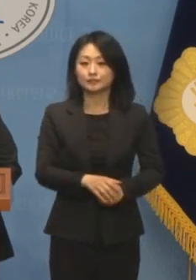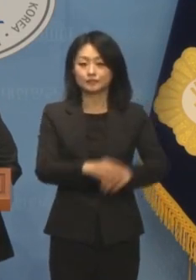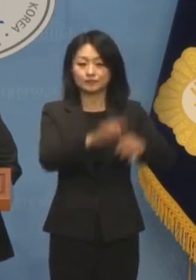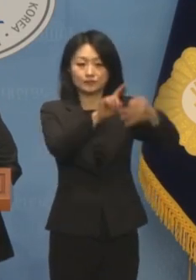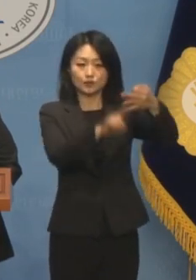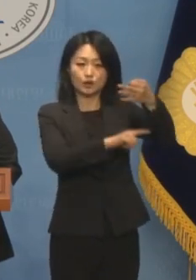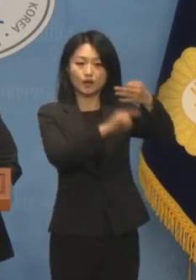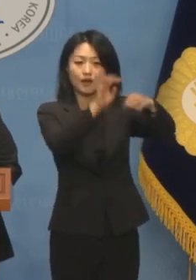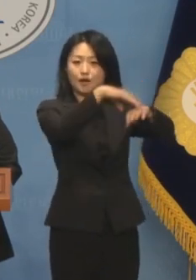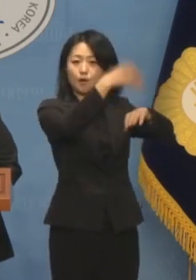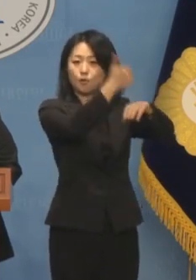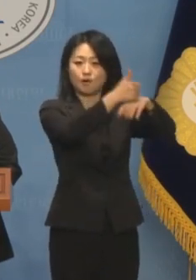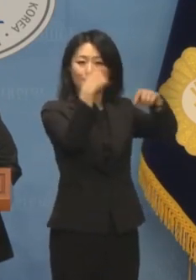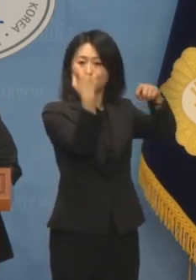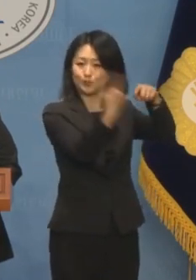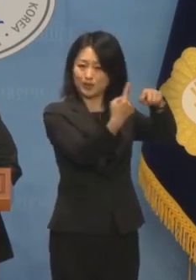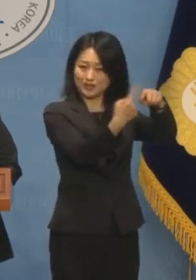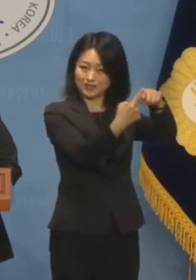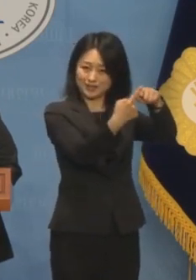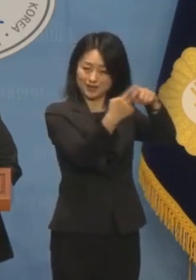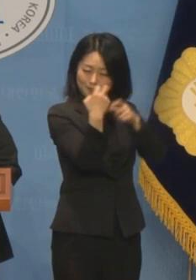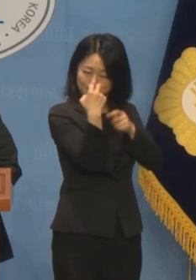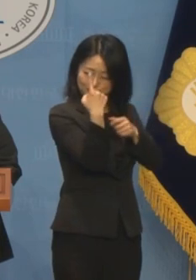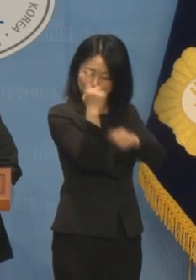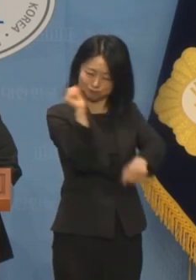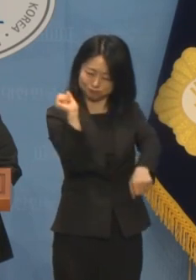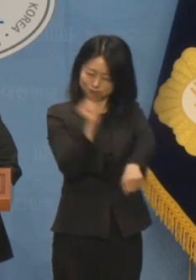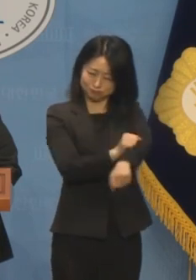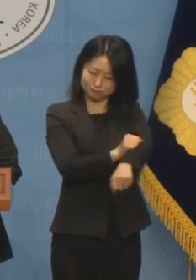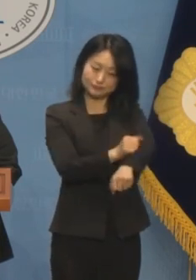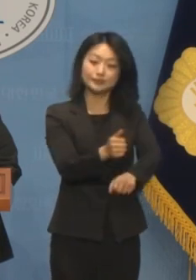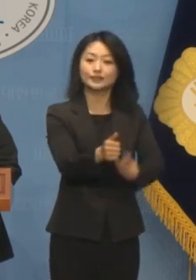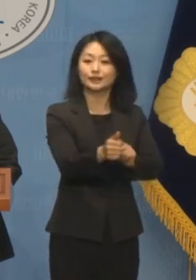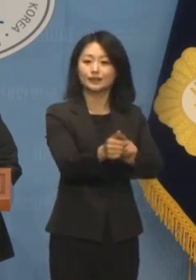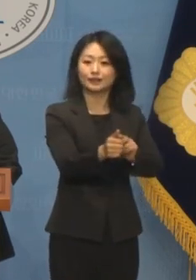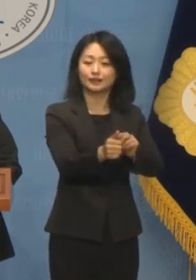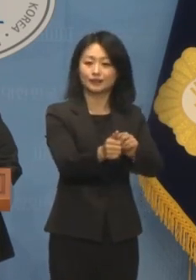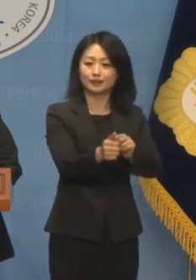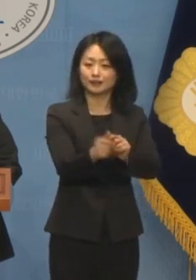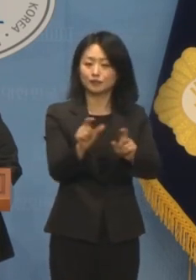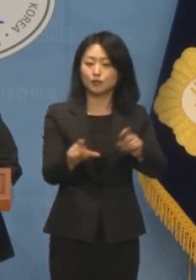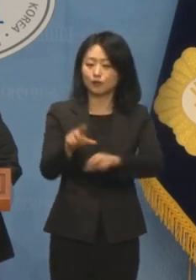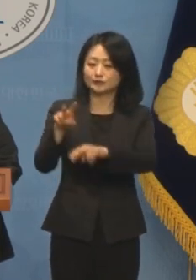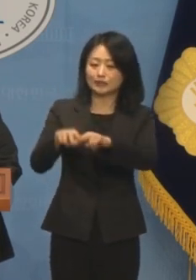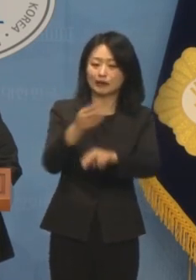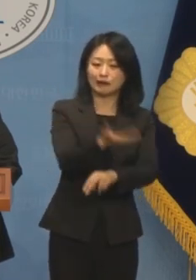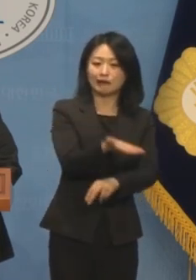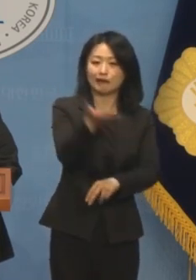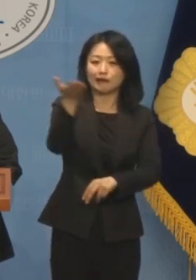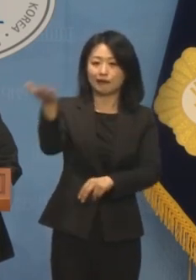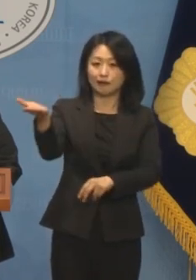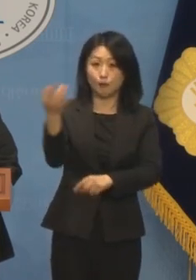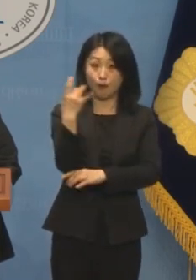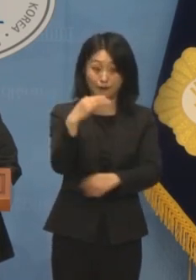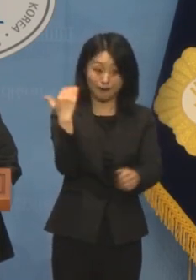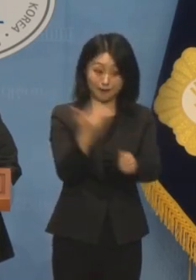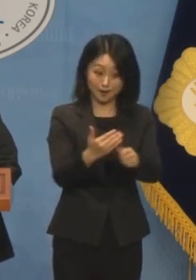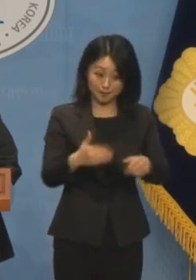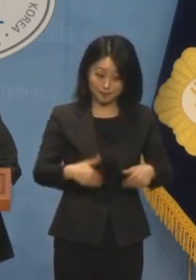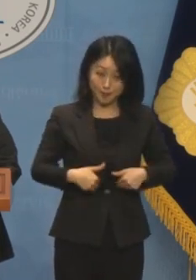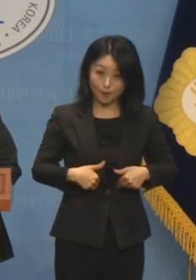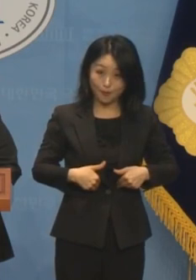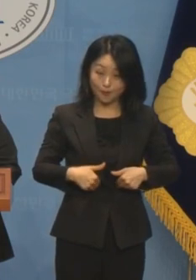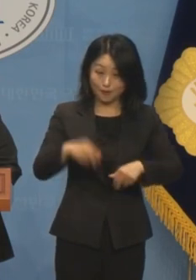제왕적 대통령의 모습을 제대로 보여주는 인사입니다. 경질을 해도 모자른 판에